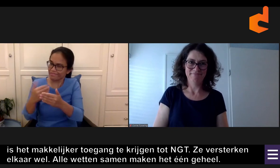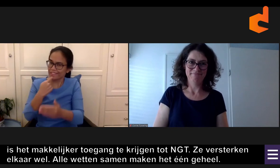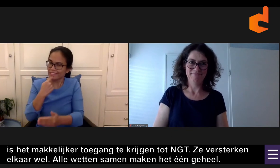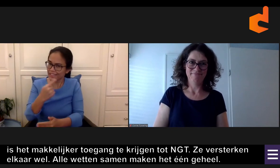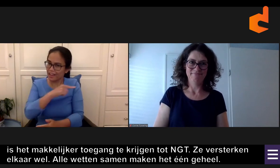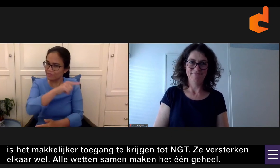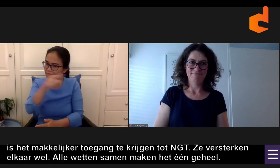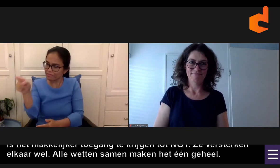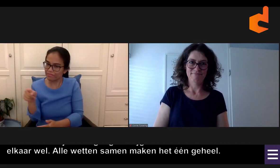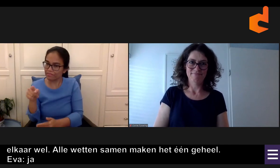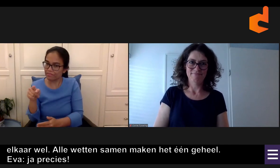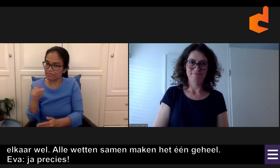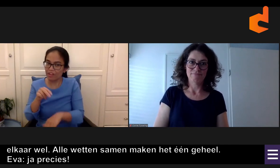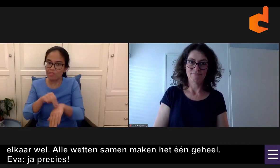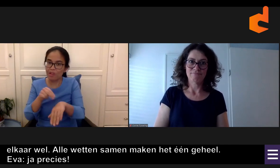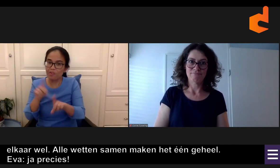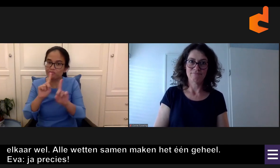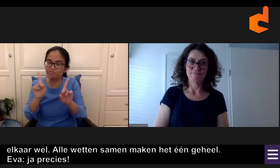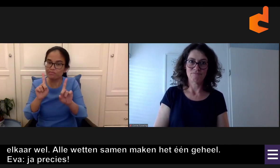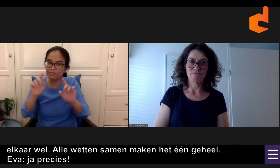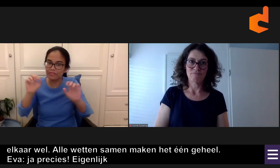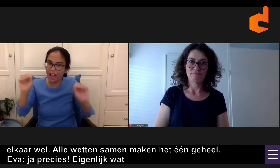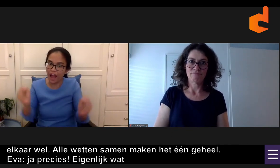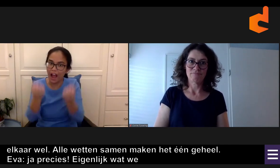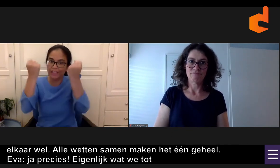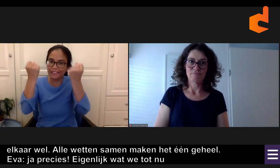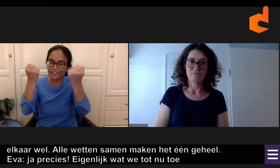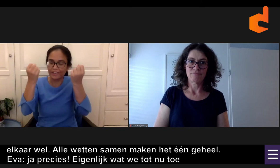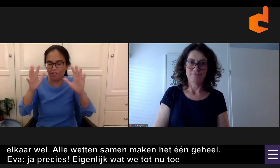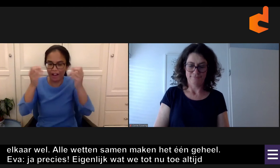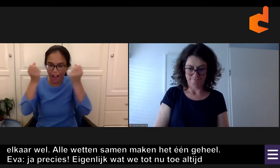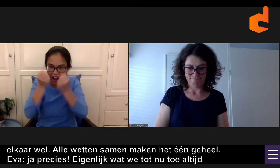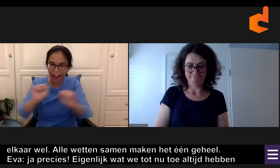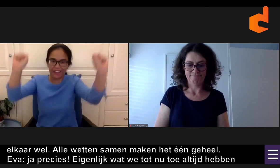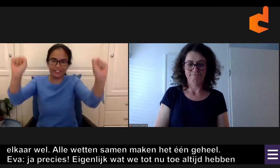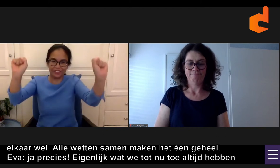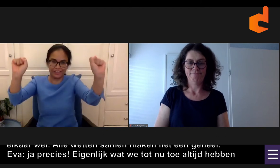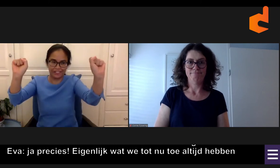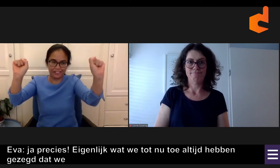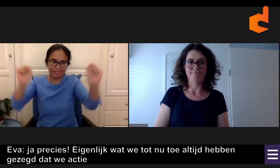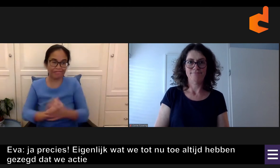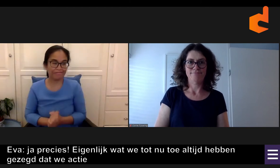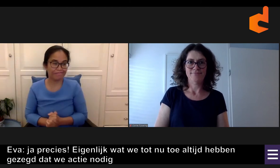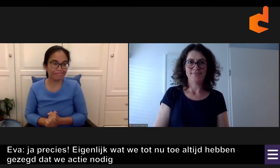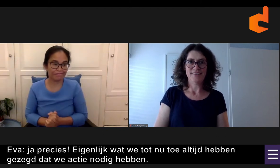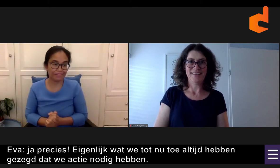Ja, precies. Eigenlijk wat we tot nu toe ook altijd hebben gezegd, is dat we actie nodig hebben. Of nog beter eigenlijk,